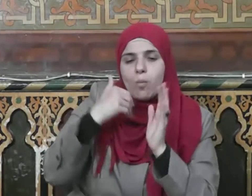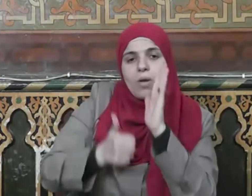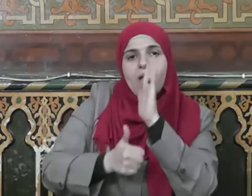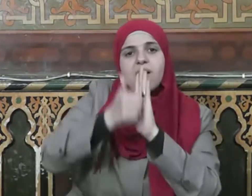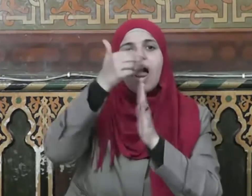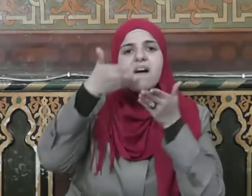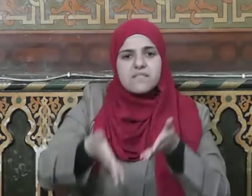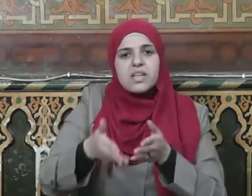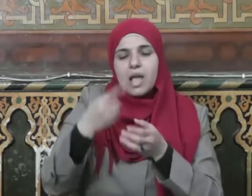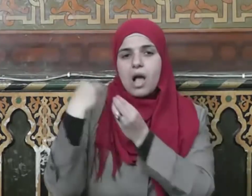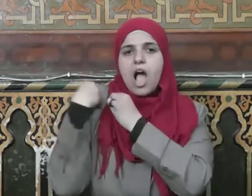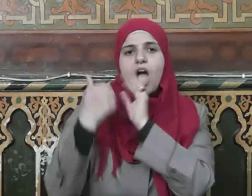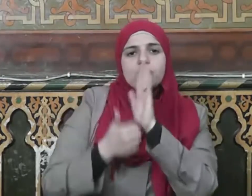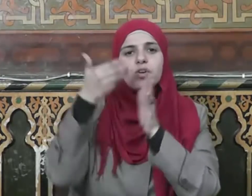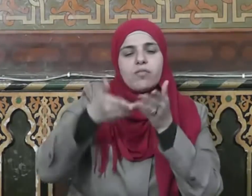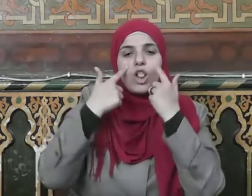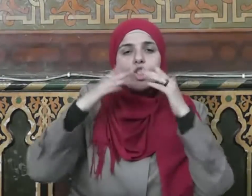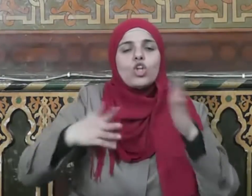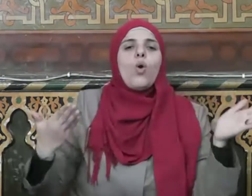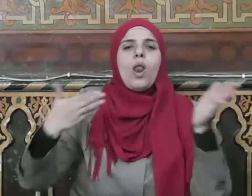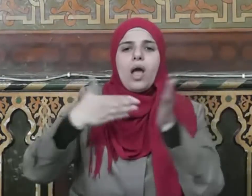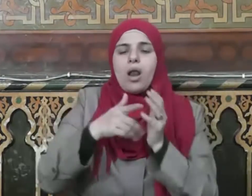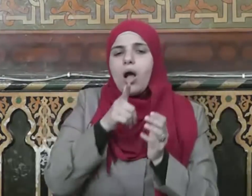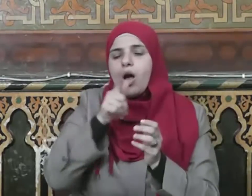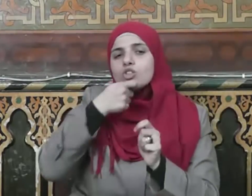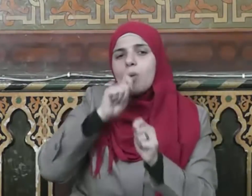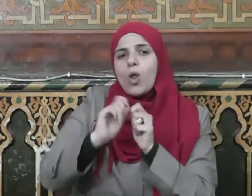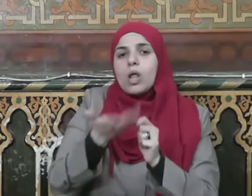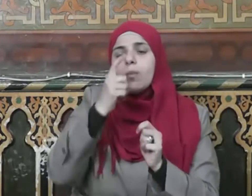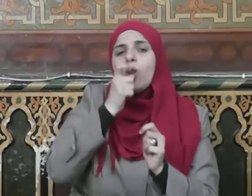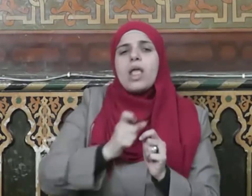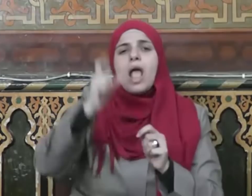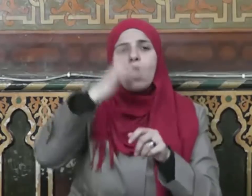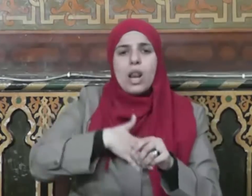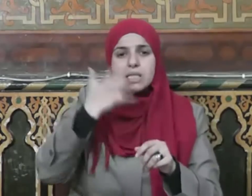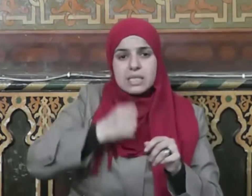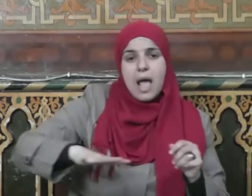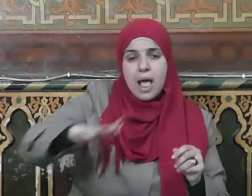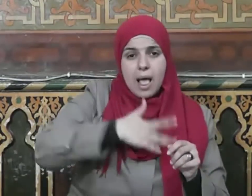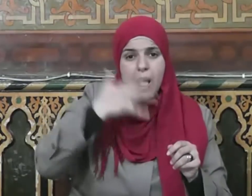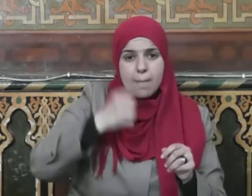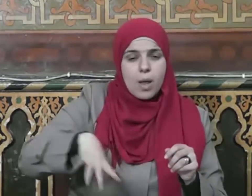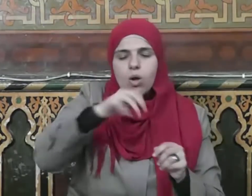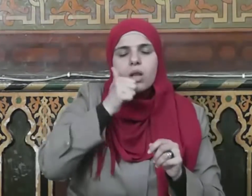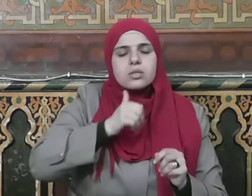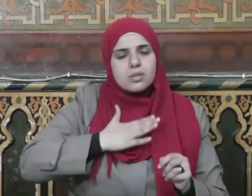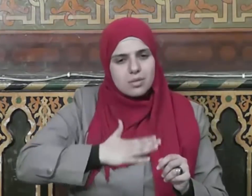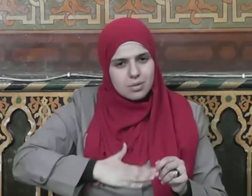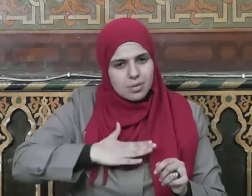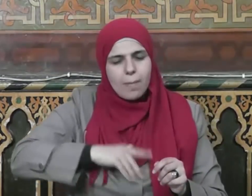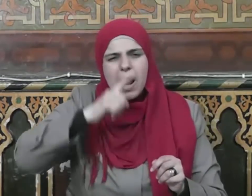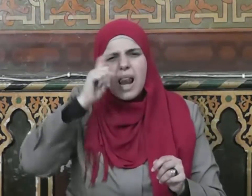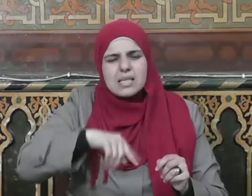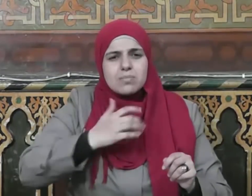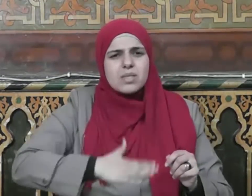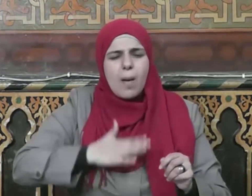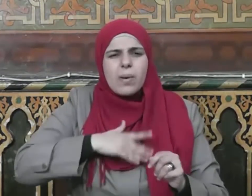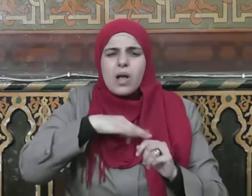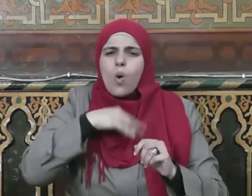والآخرة. قال تعالى: يا أيها الذين آمنوا اصبروا وصابروا ورابطوا واتقوا